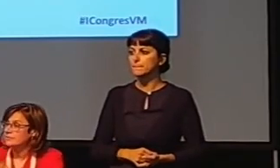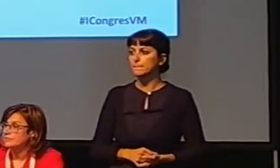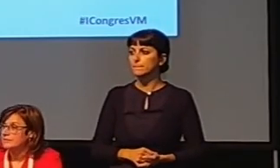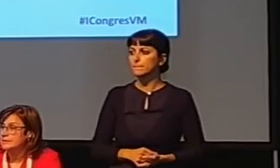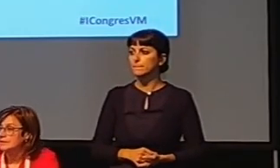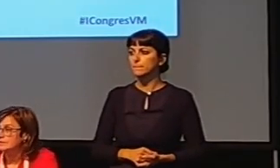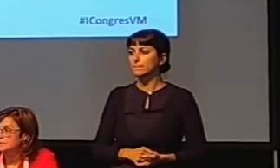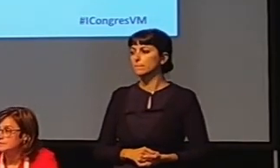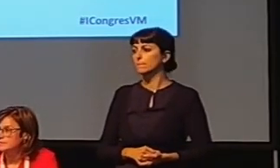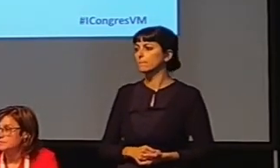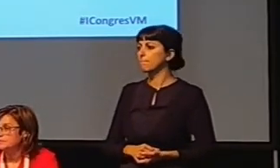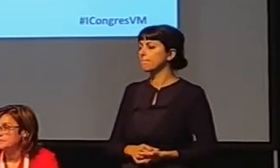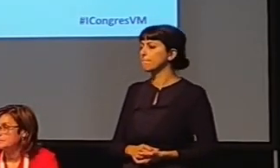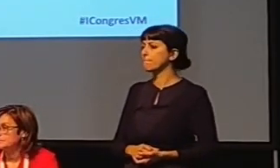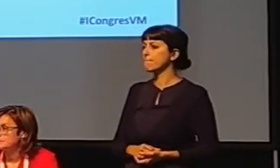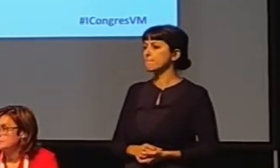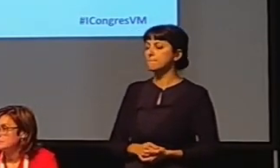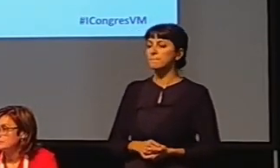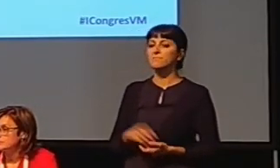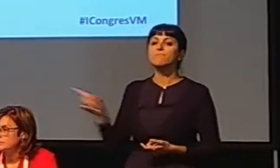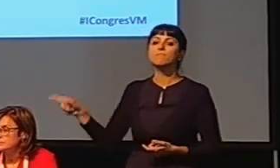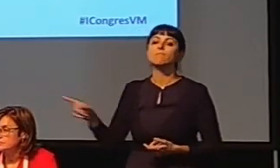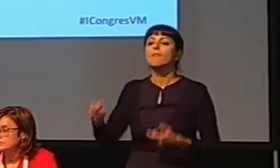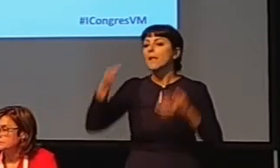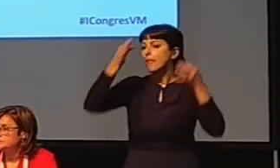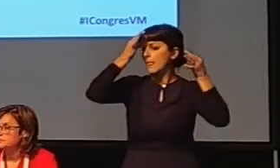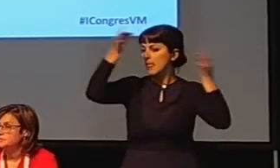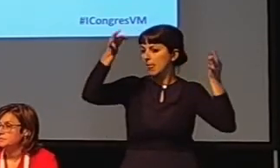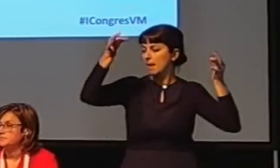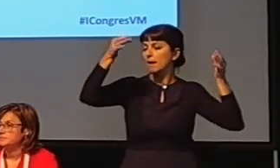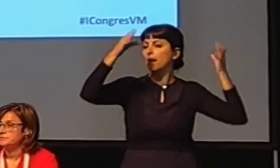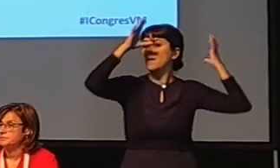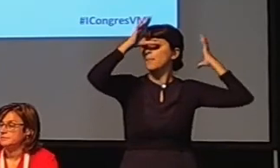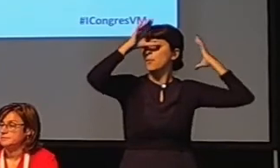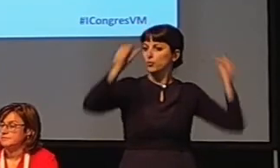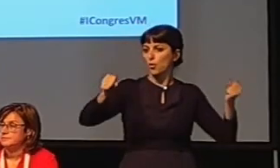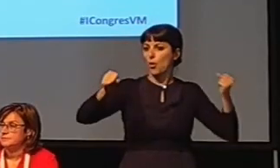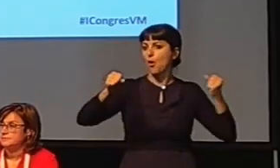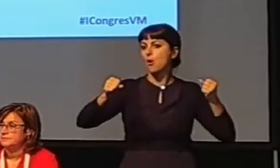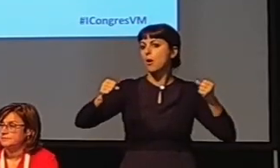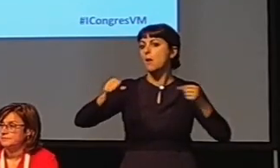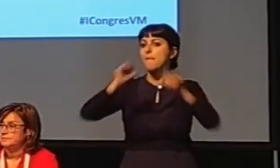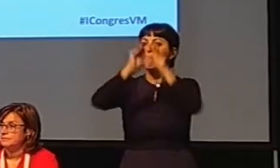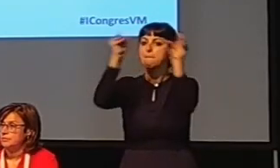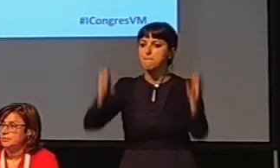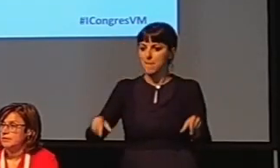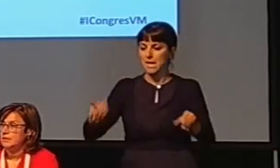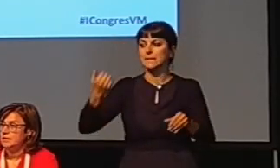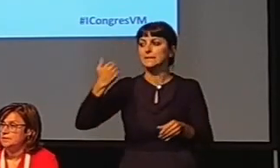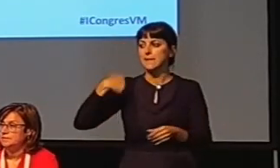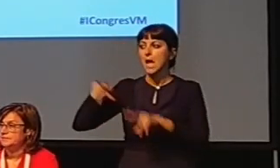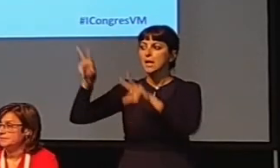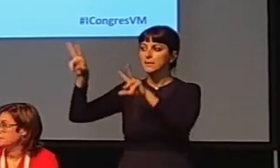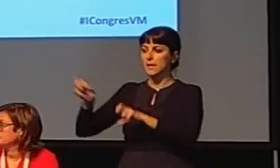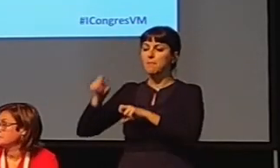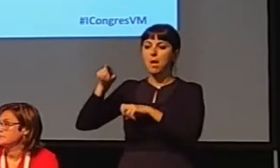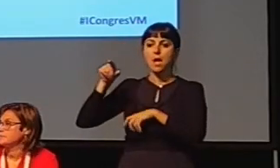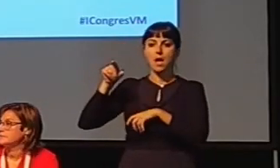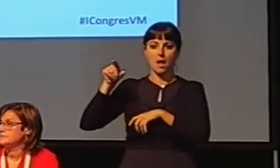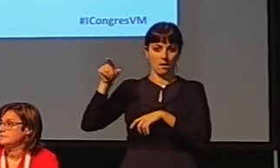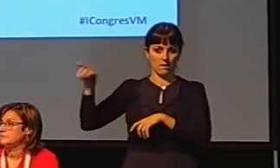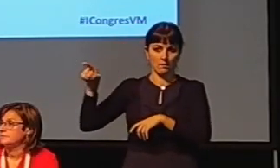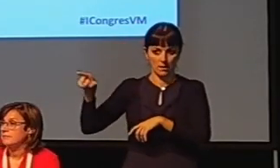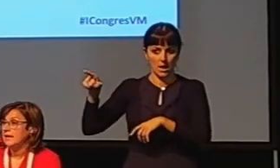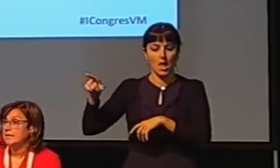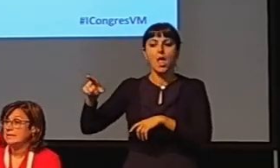Faig una apreciació. En el protocol Marc, amb els estàndards de servei, ja està. O sigui, ja està tot el tema de la possibilitat de